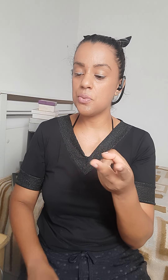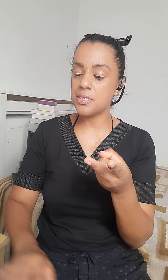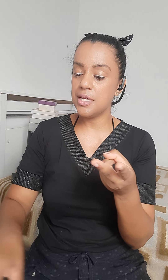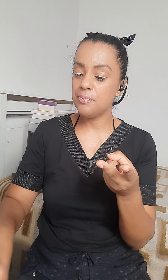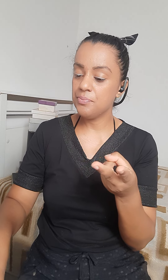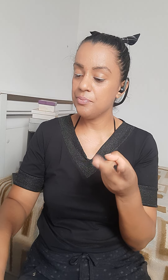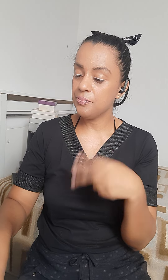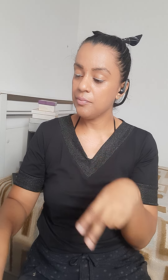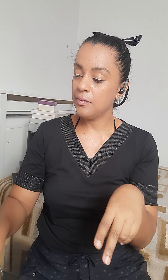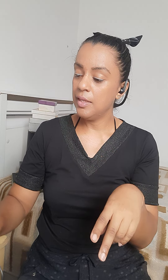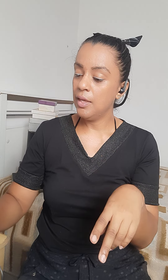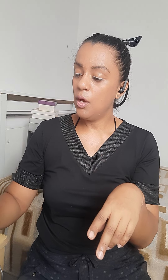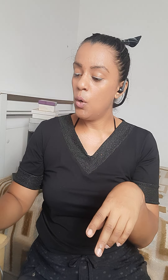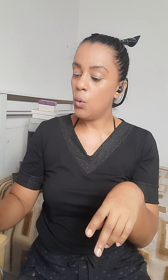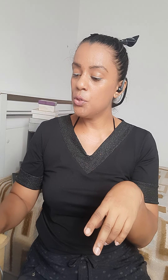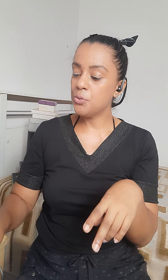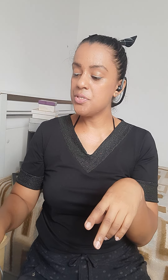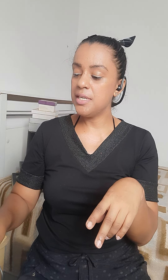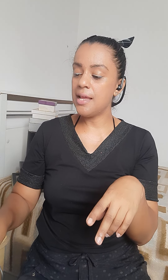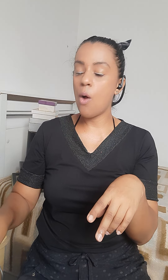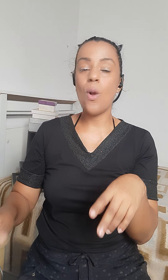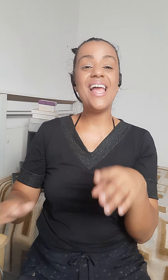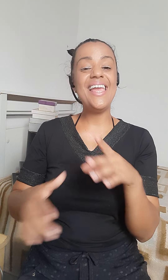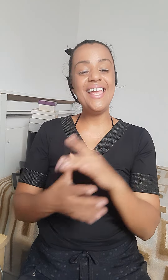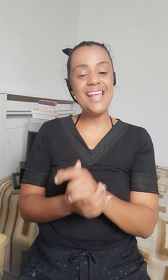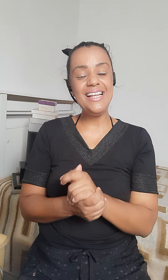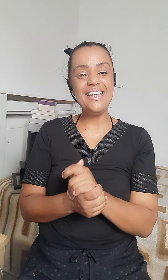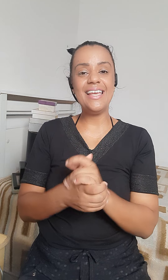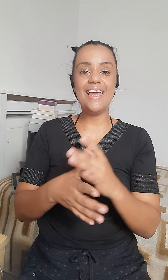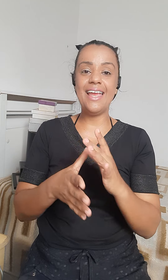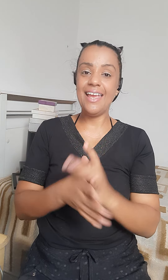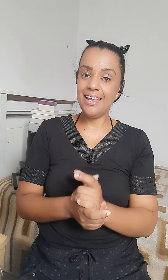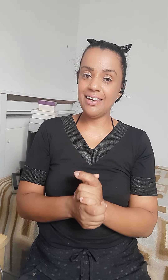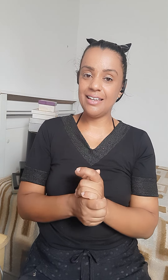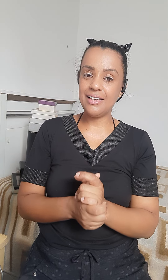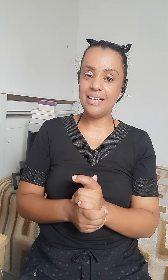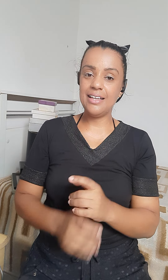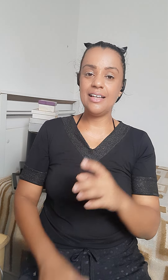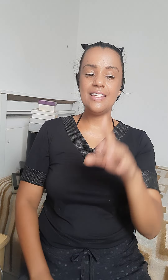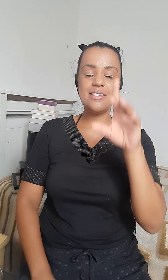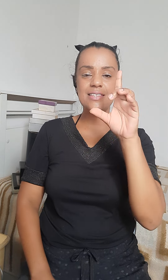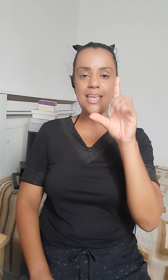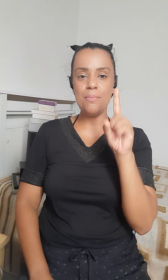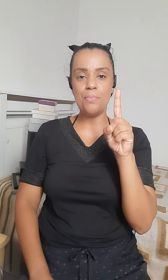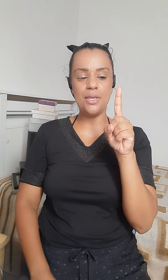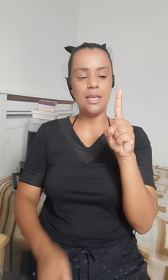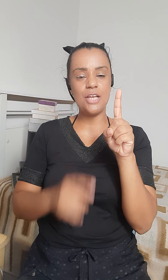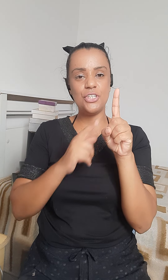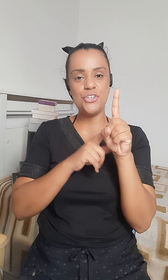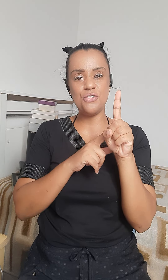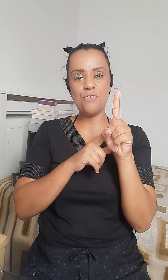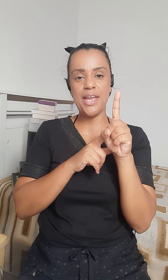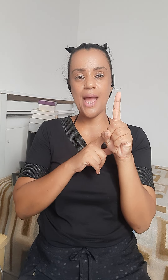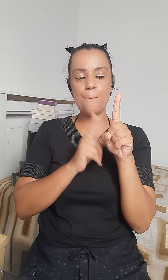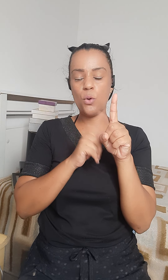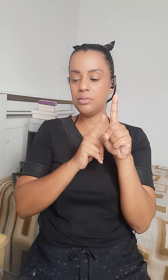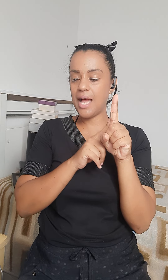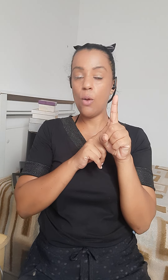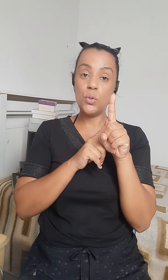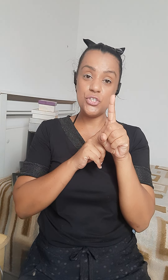né? Outro sinal, ele, ela. Sempre a gente vai apontar com o